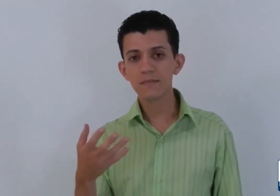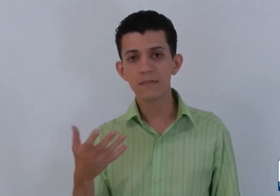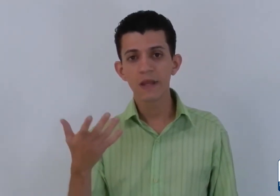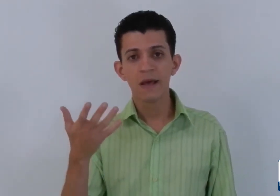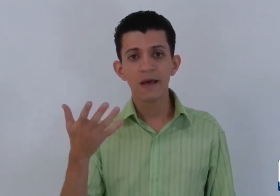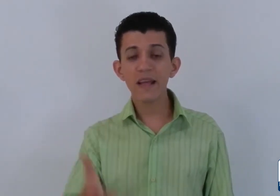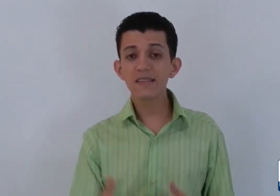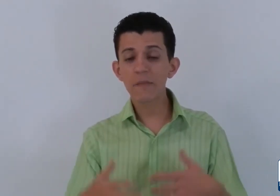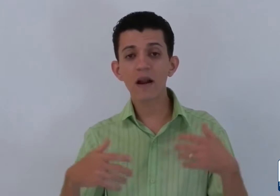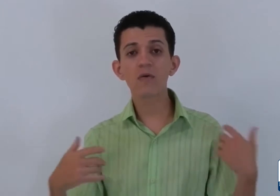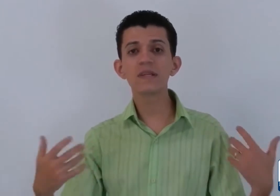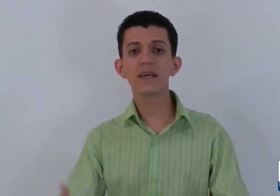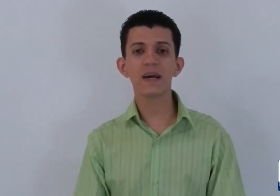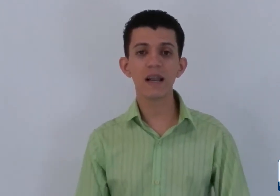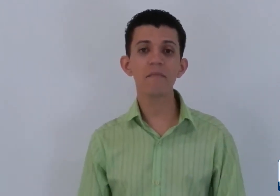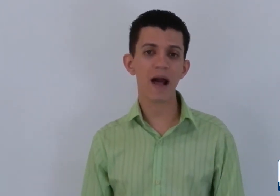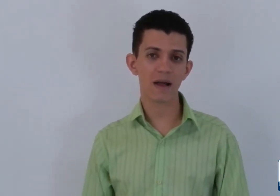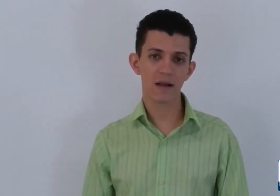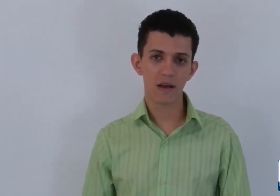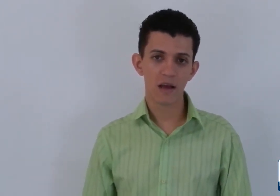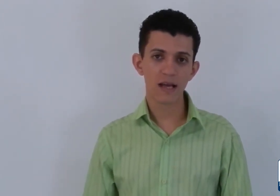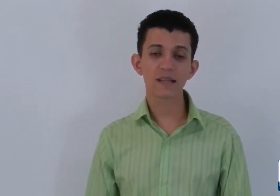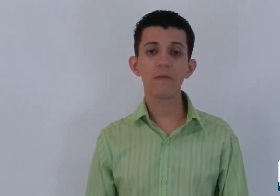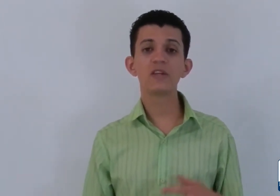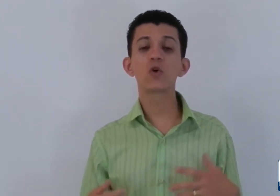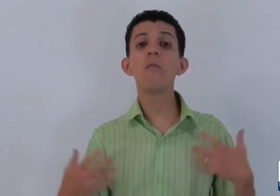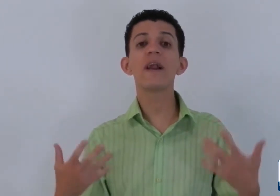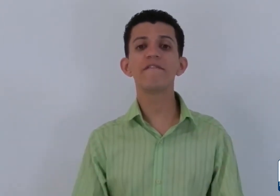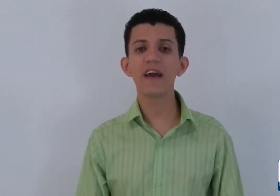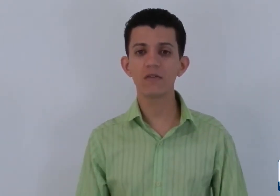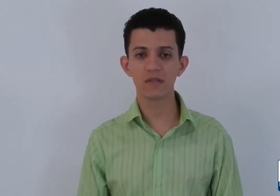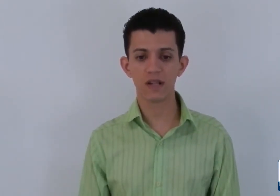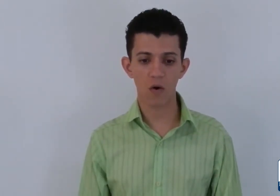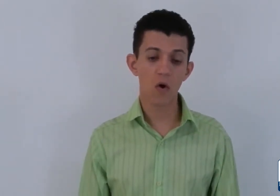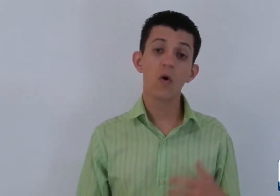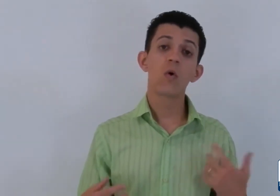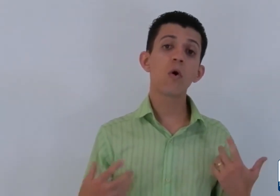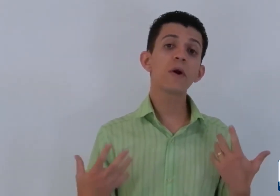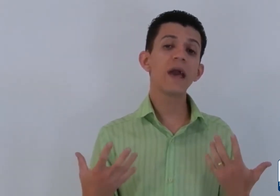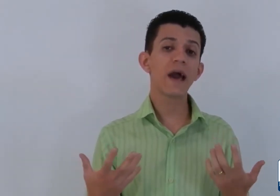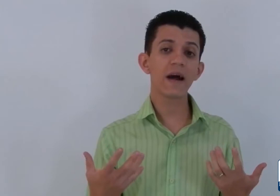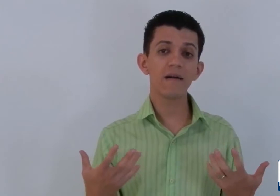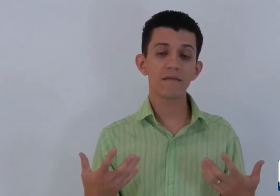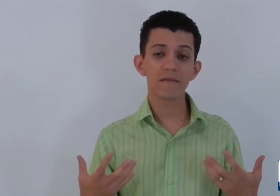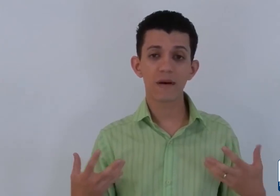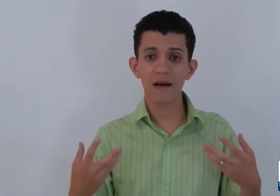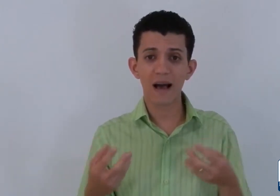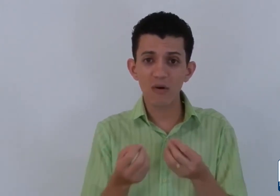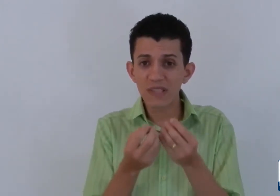mas nem sempre ela conseguia lembrar exatamente como era feito o sinal, como que eram os